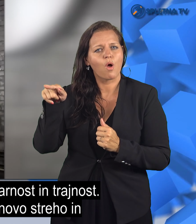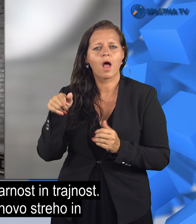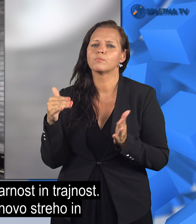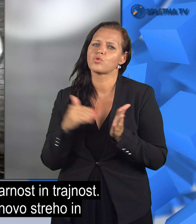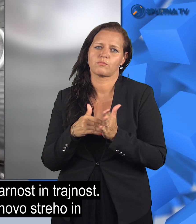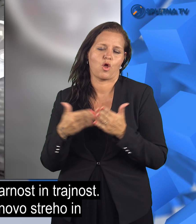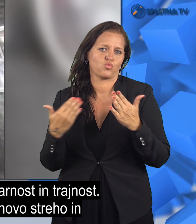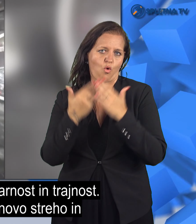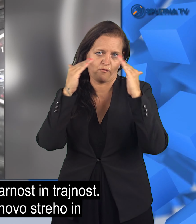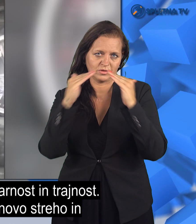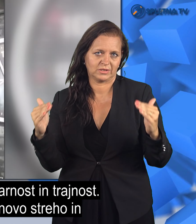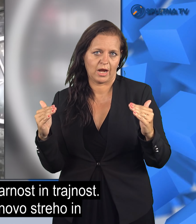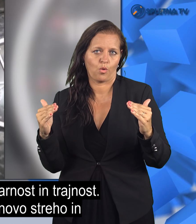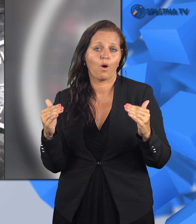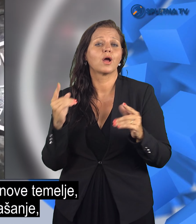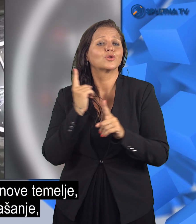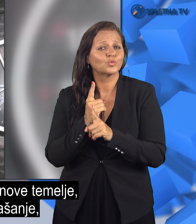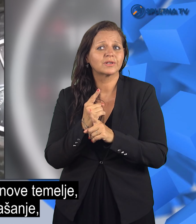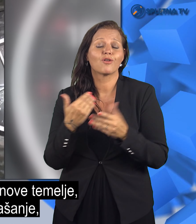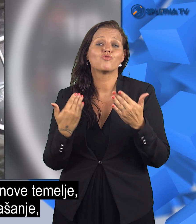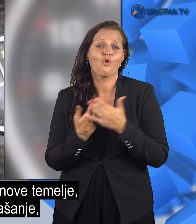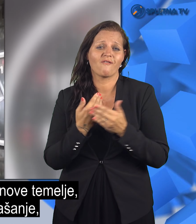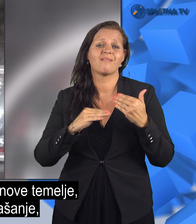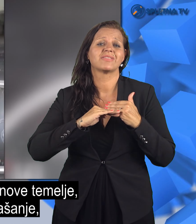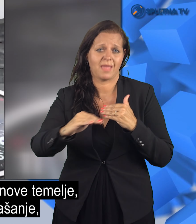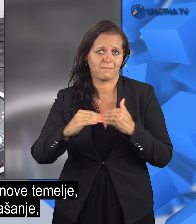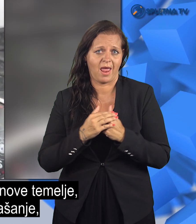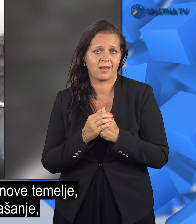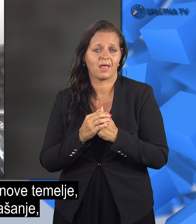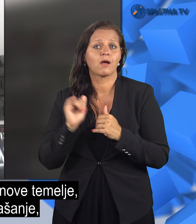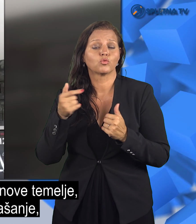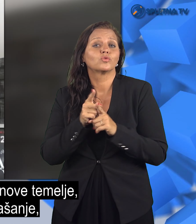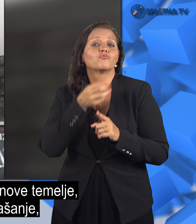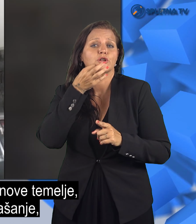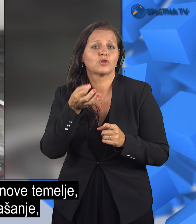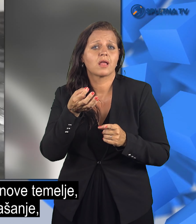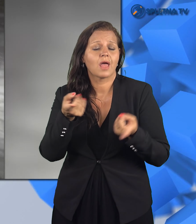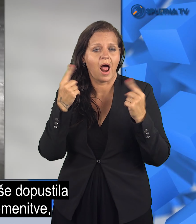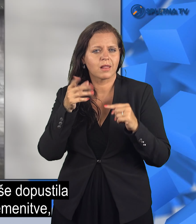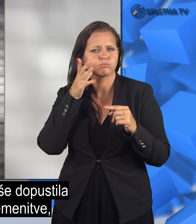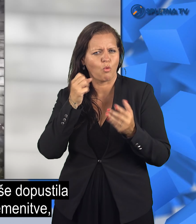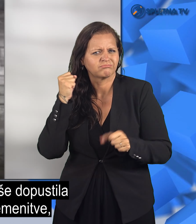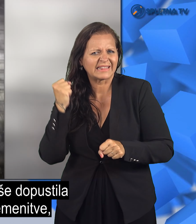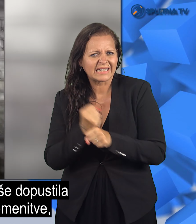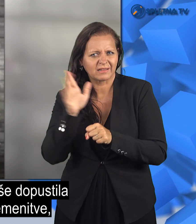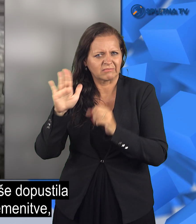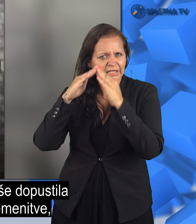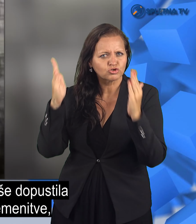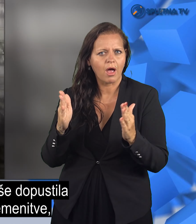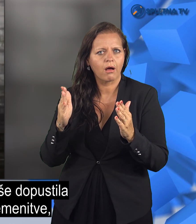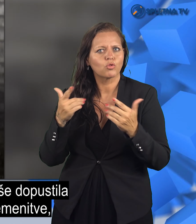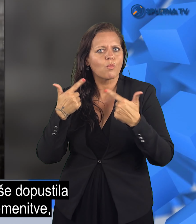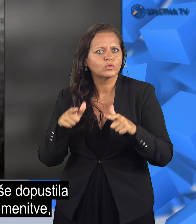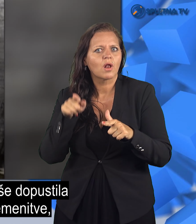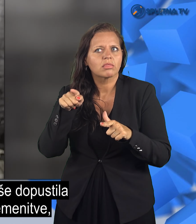Bojan potrebuje novo streho in pravzaprav tudi nove temelje, saj je vprašanje, ali bi statika hiše